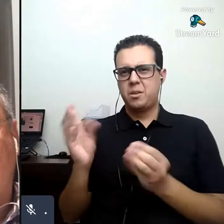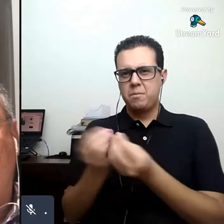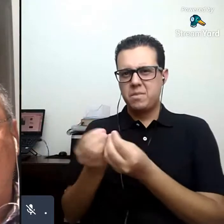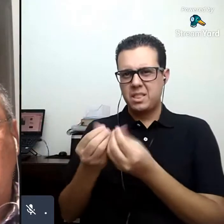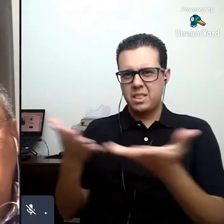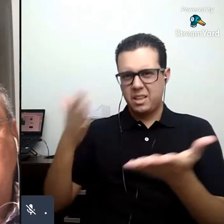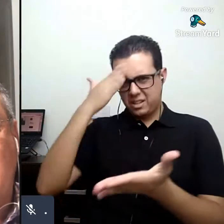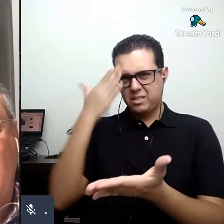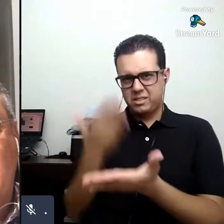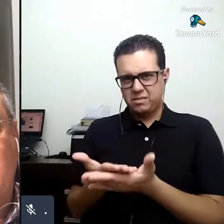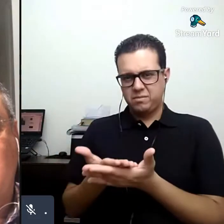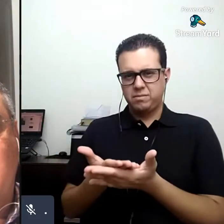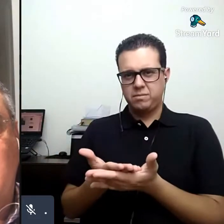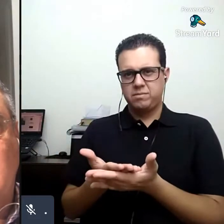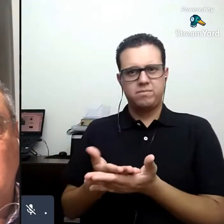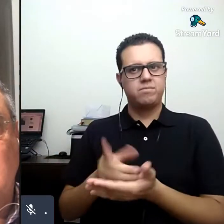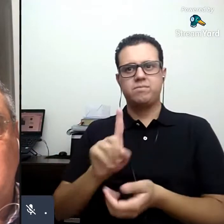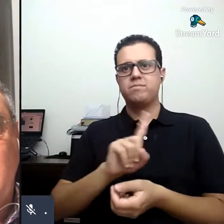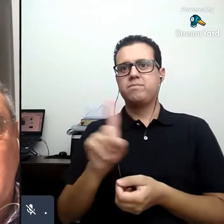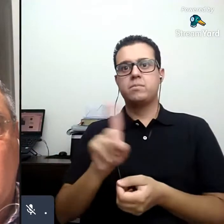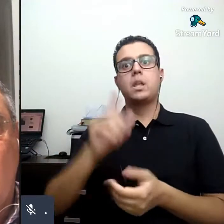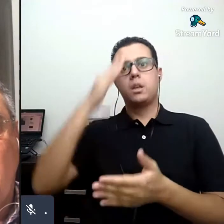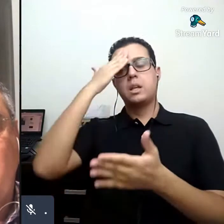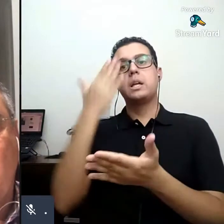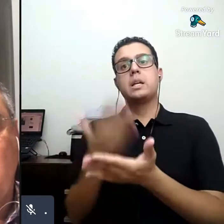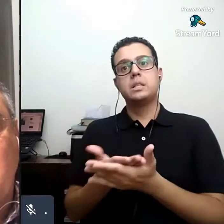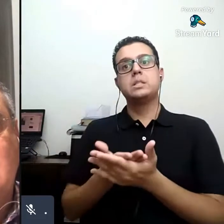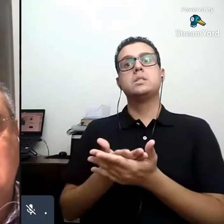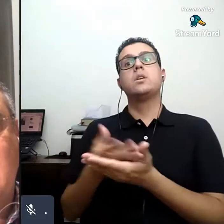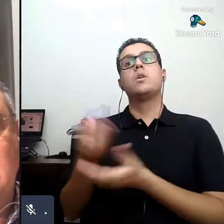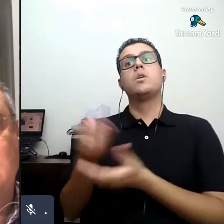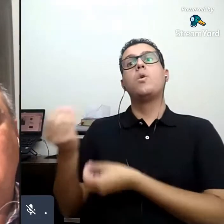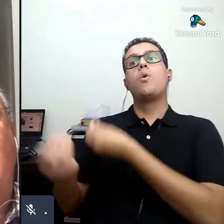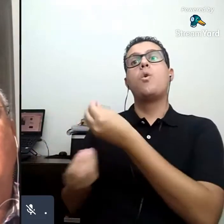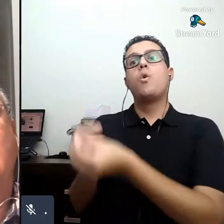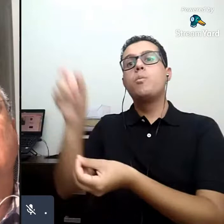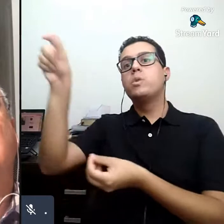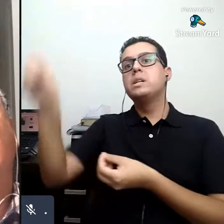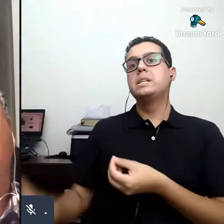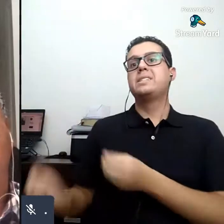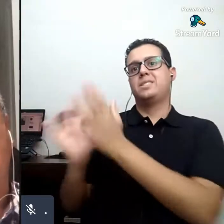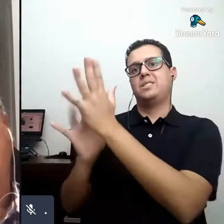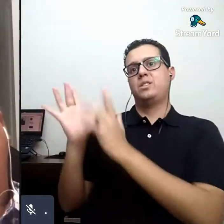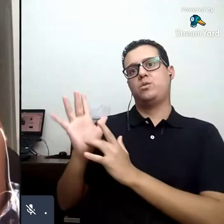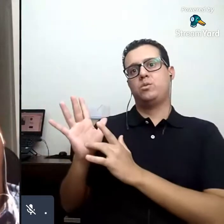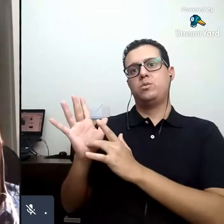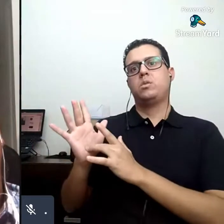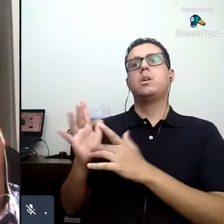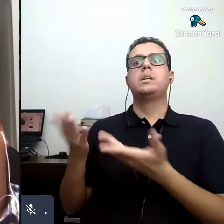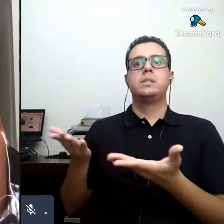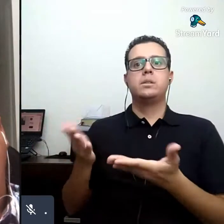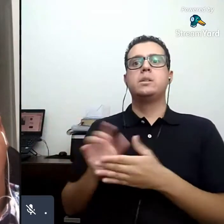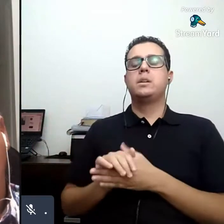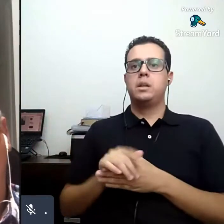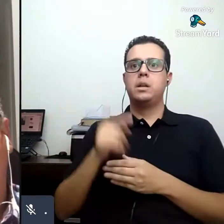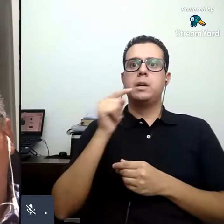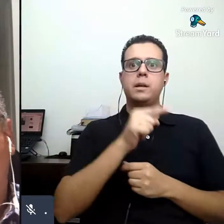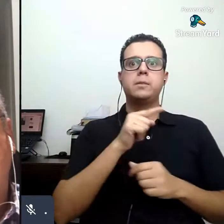crer em como este milagre foi feito, rompeu uma série de barreiras da credulidade deste